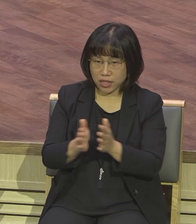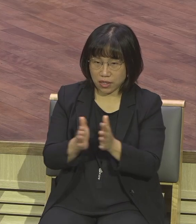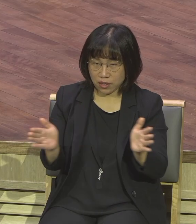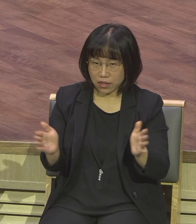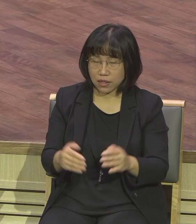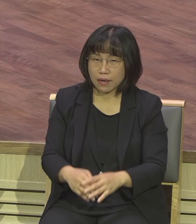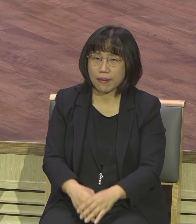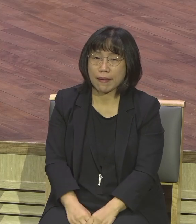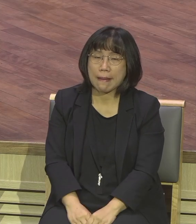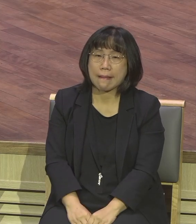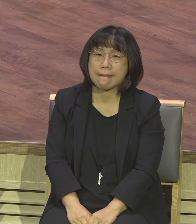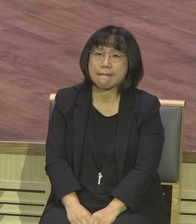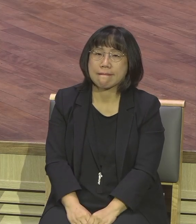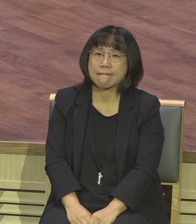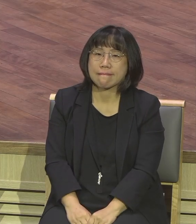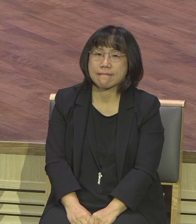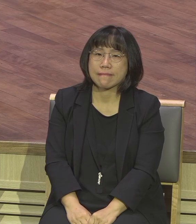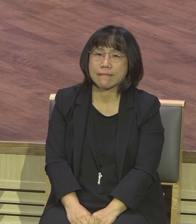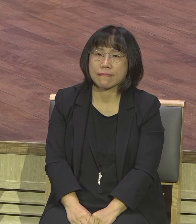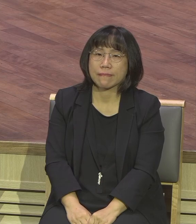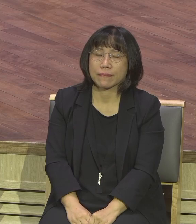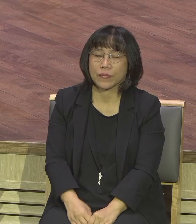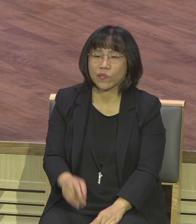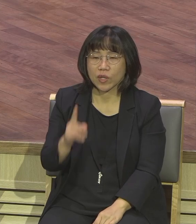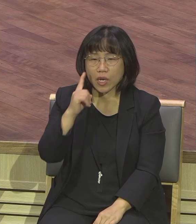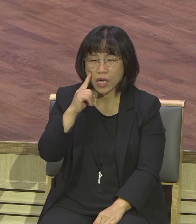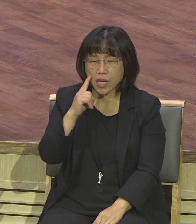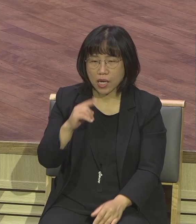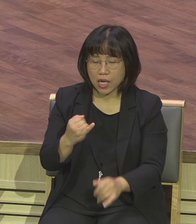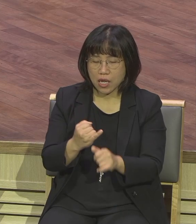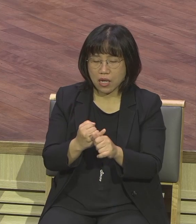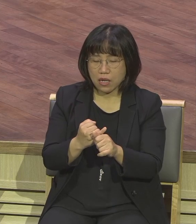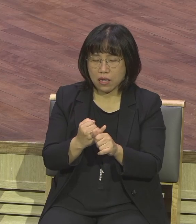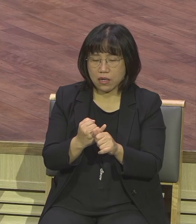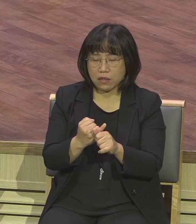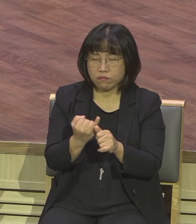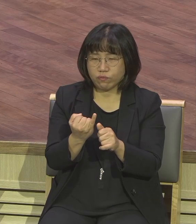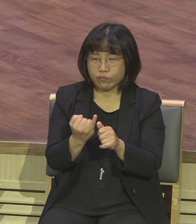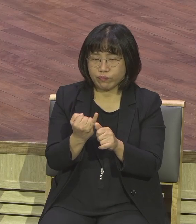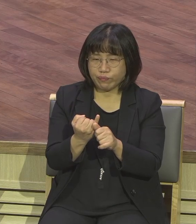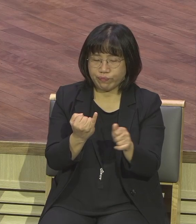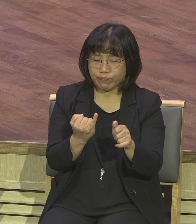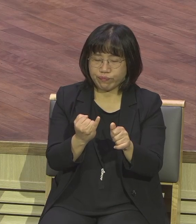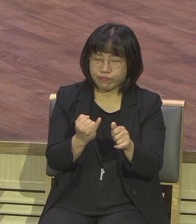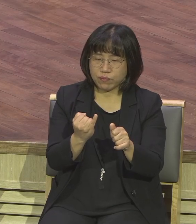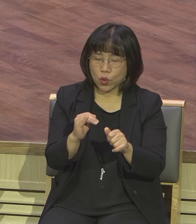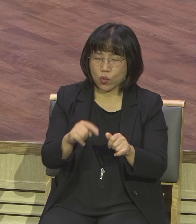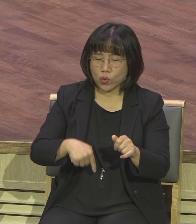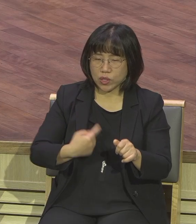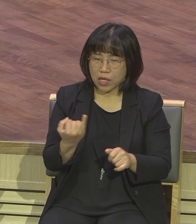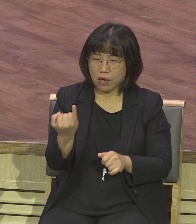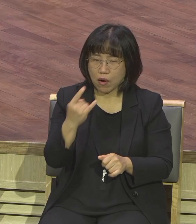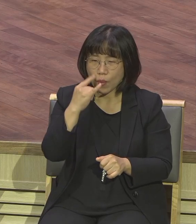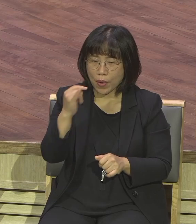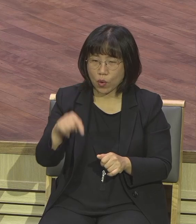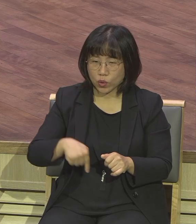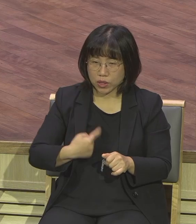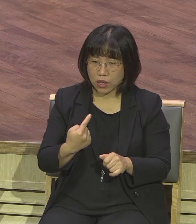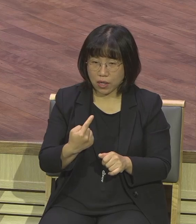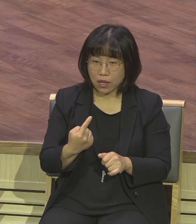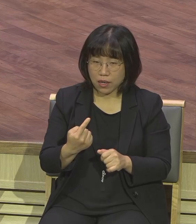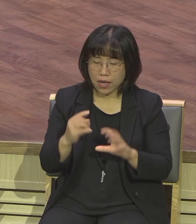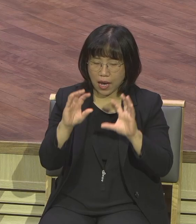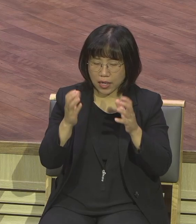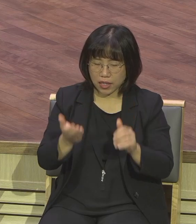혼자 있는 그 뭡니까 싱글 마음들을 전부 다 훈련시켜가지고 기술 가르쳐가지고 직장 보내고